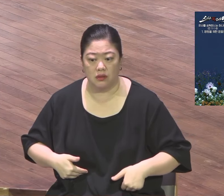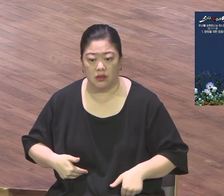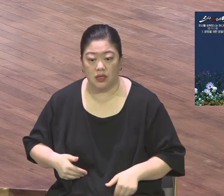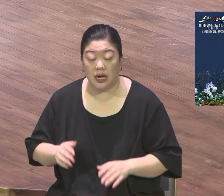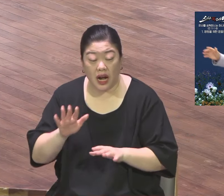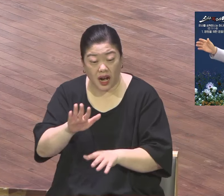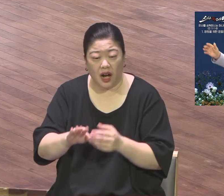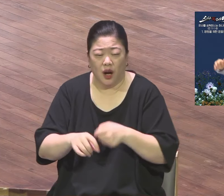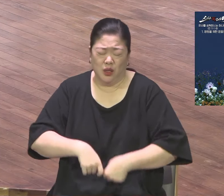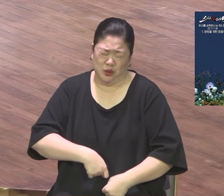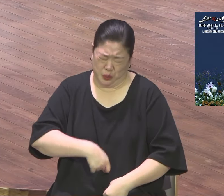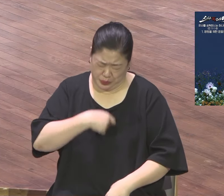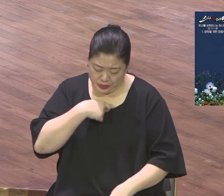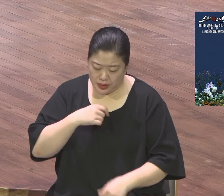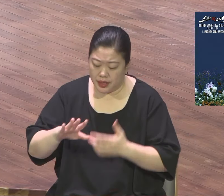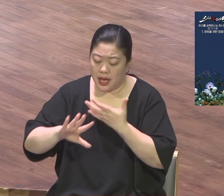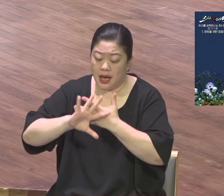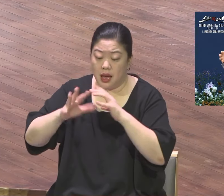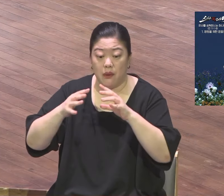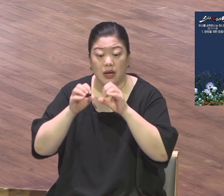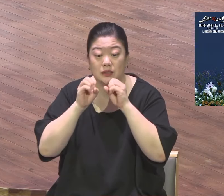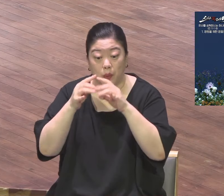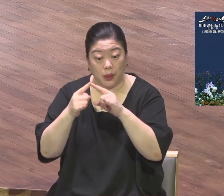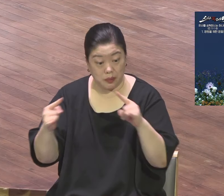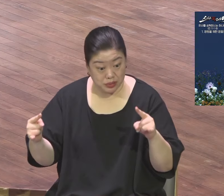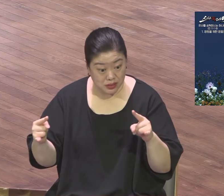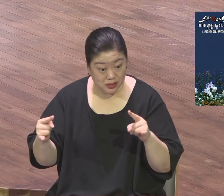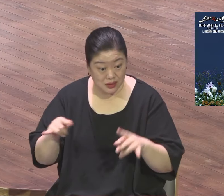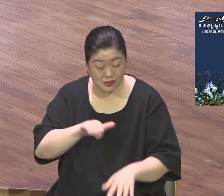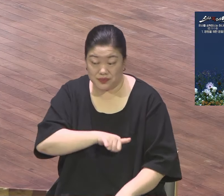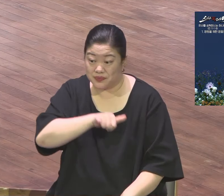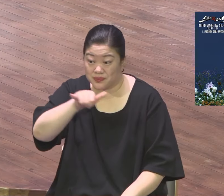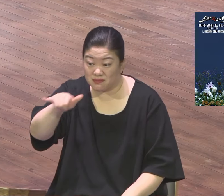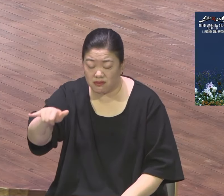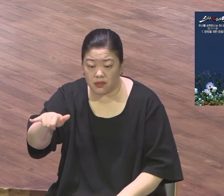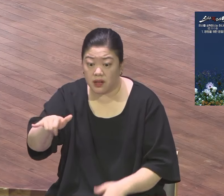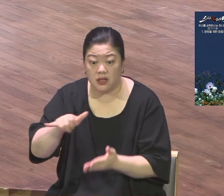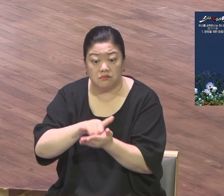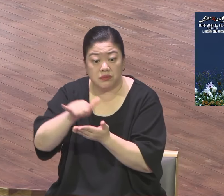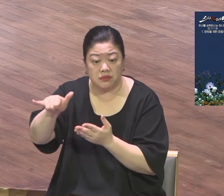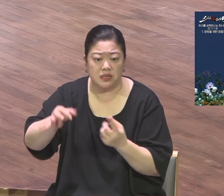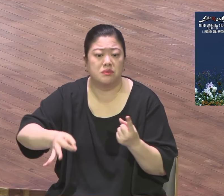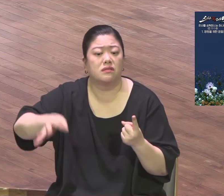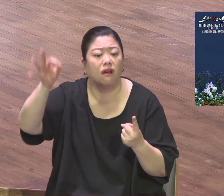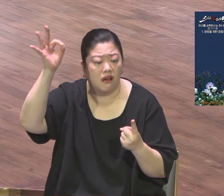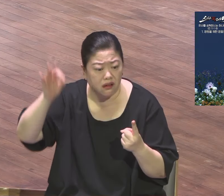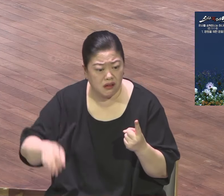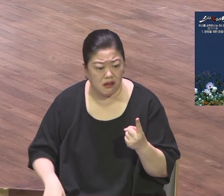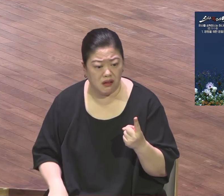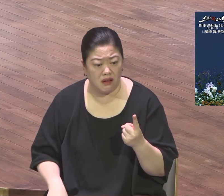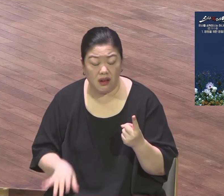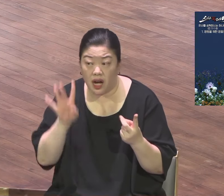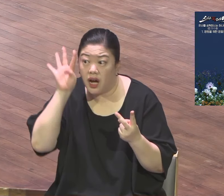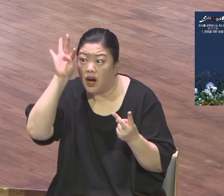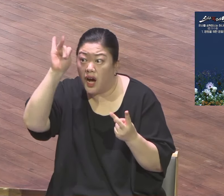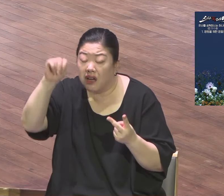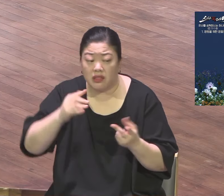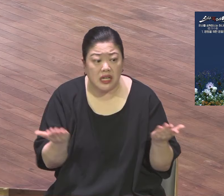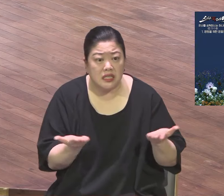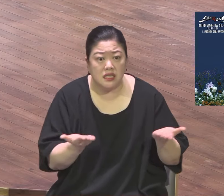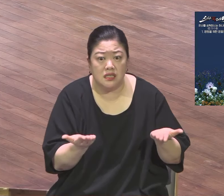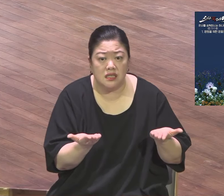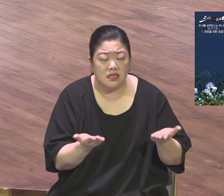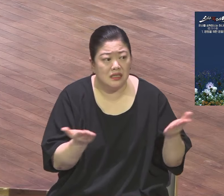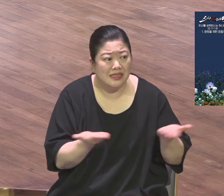돈 들어가서 시간 들어가 가지고 복음 전하고 그냥 오는데 그 얼마나 세상 사람들도 어리석어요. 얼마나